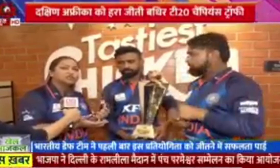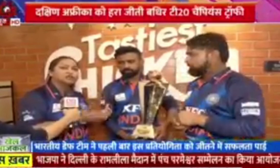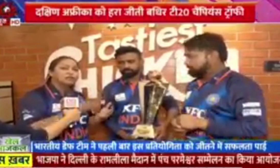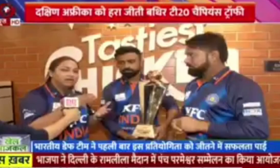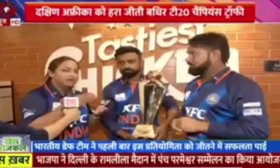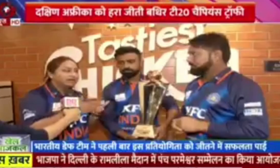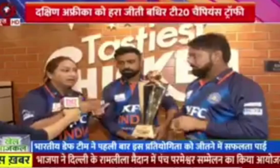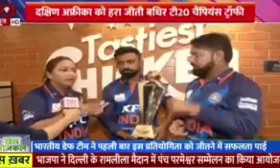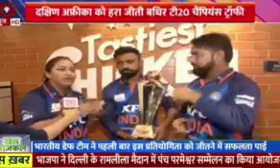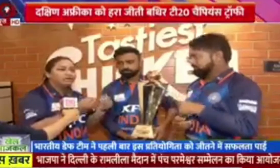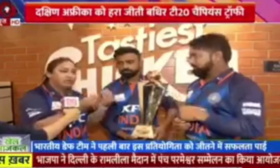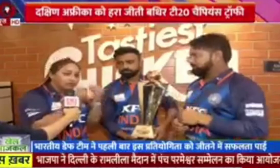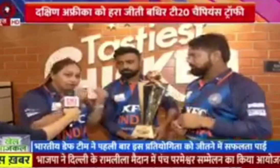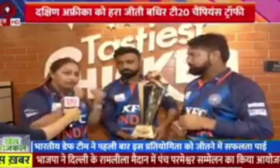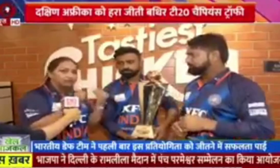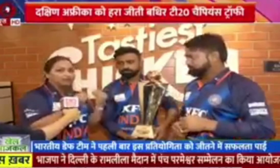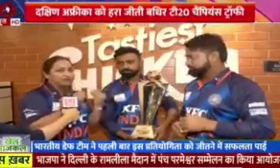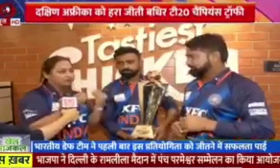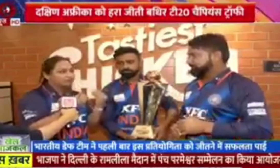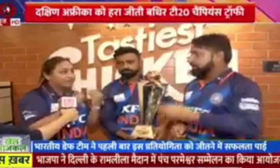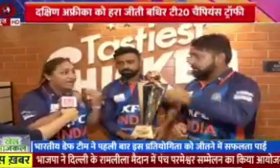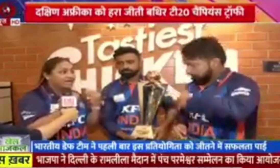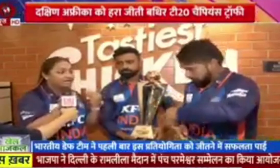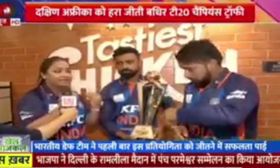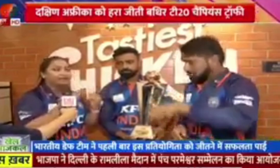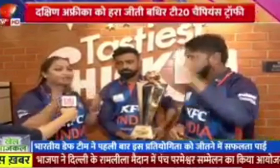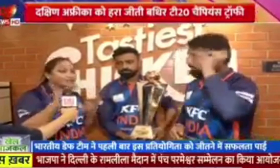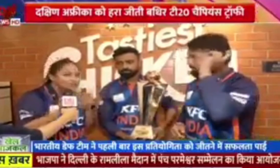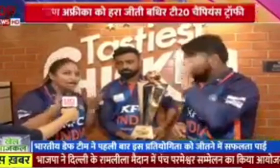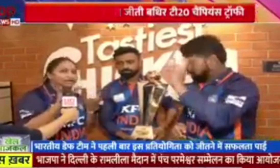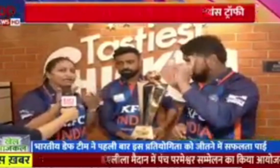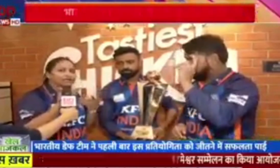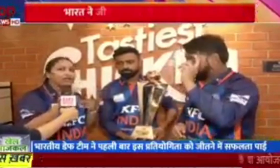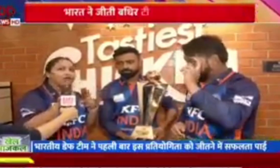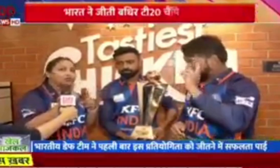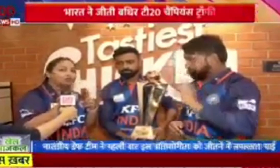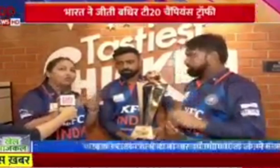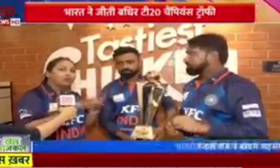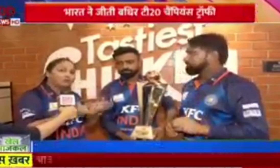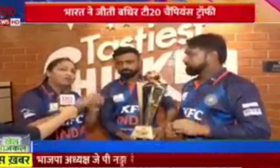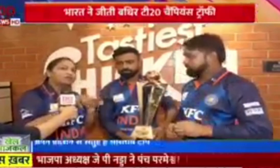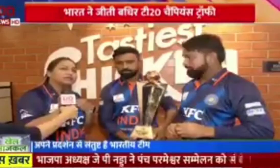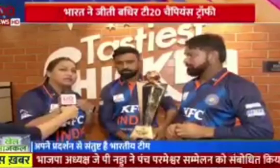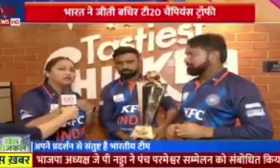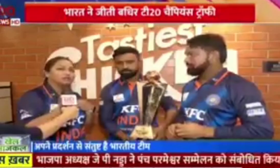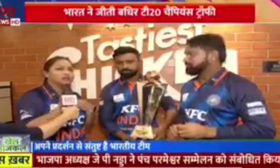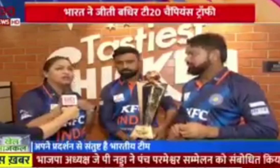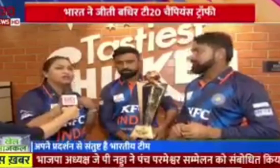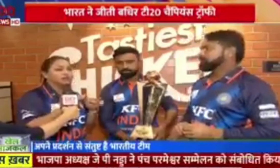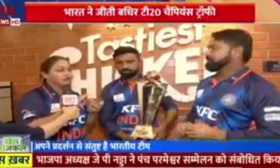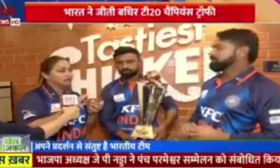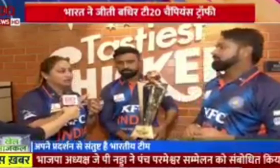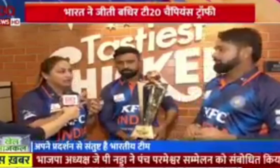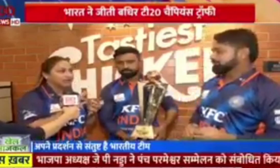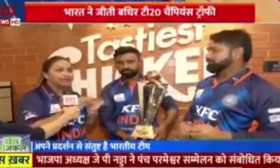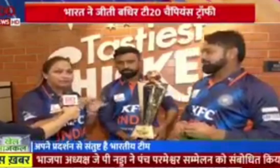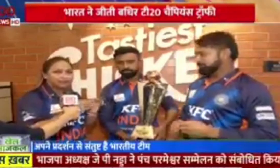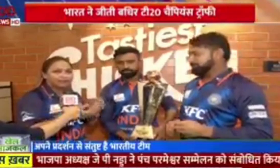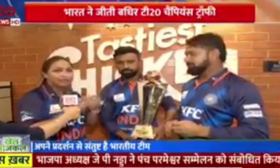हमें टाइम टू टाइम बता रहे थे, वो समझा रहे थे, उसको प्रॉपर तरीके से हमें जो है एक इंटरप्रेटर ने